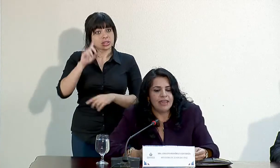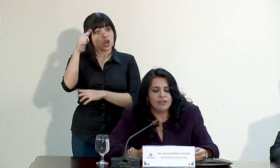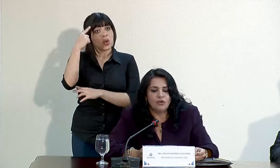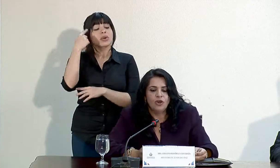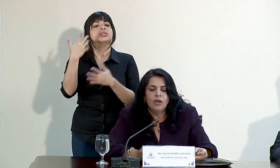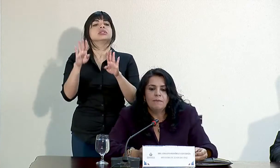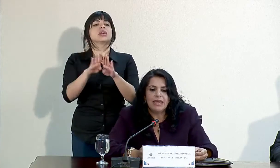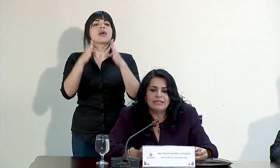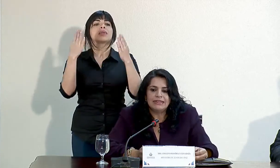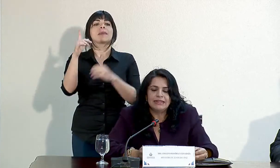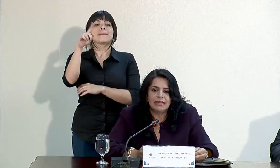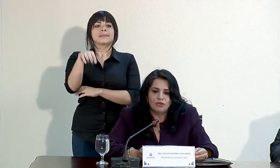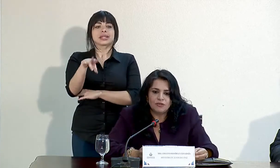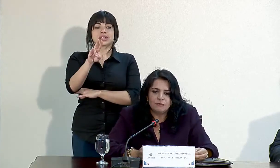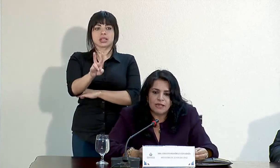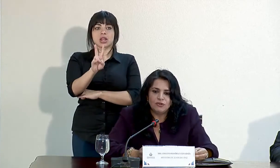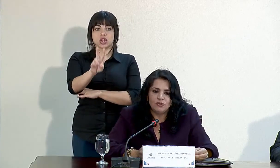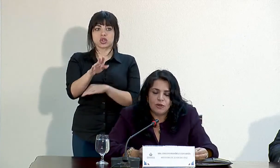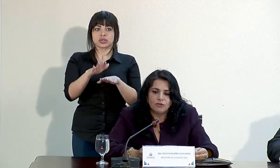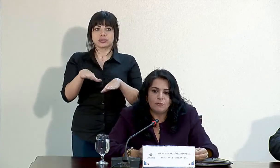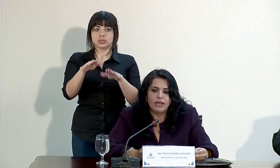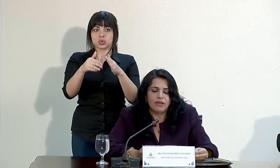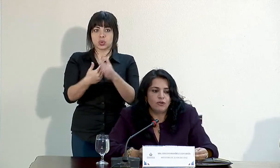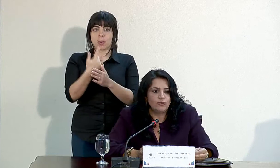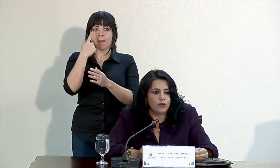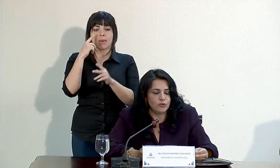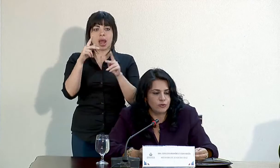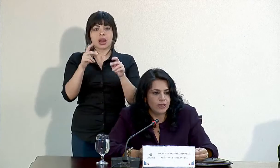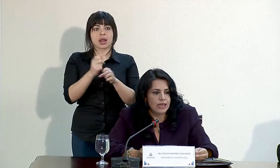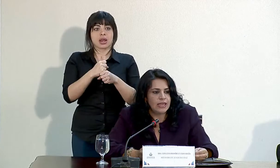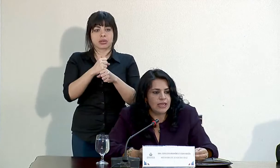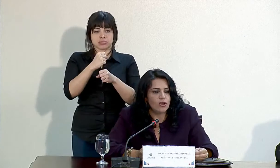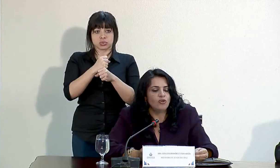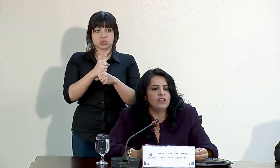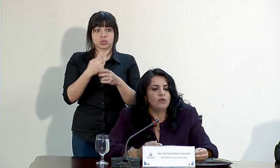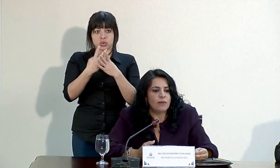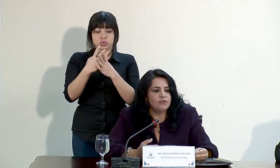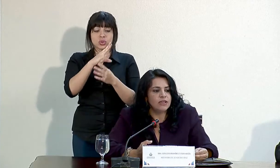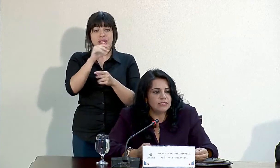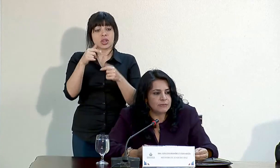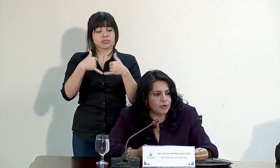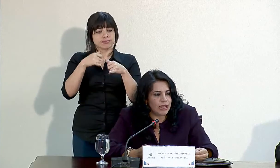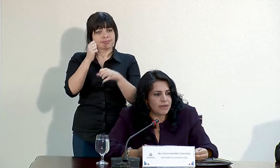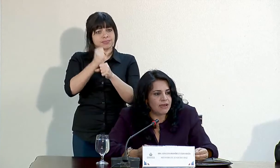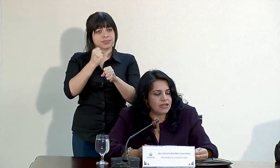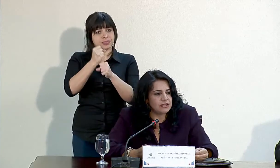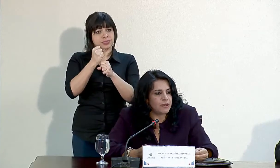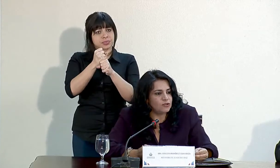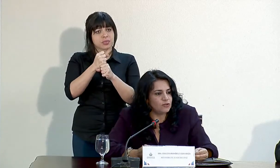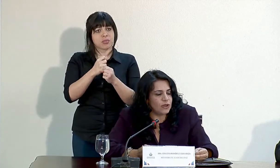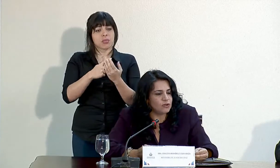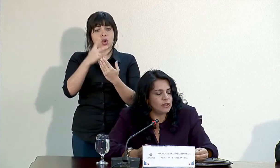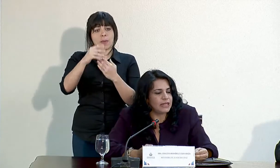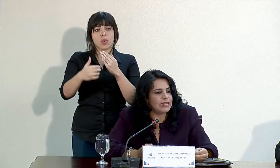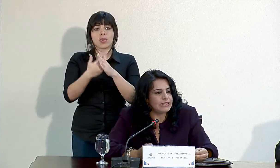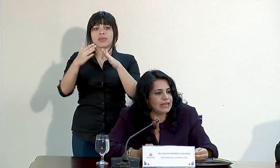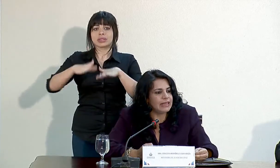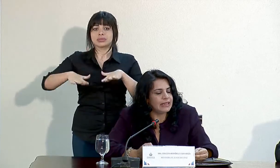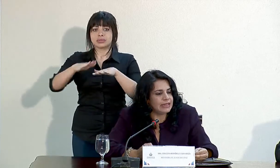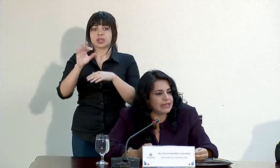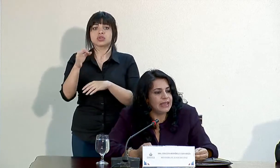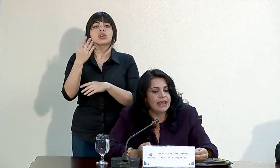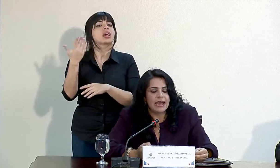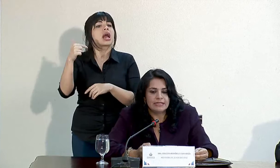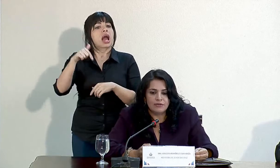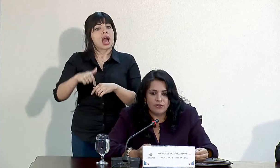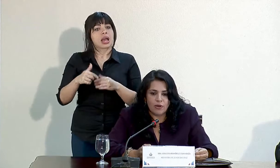administración ha abierto 1.072 espacios nuevos para reclusión. Y continuamos en este programa de abrir espacios nuevos de manera tal que